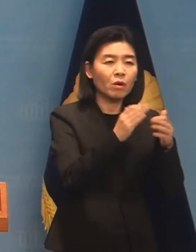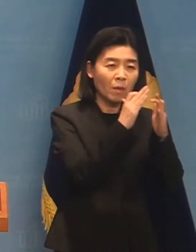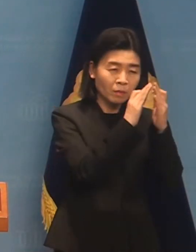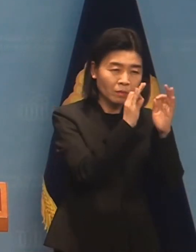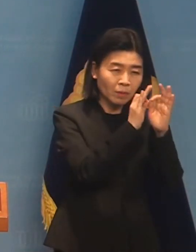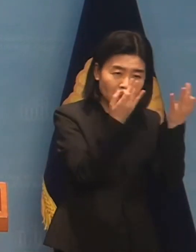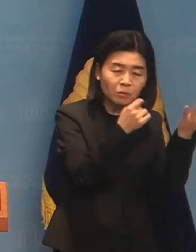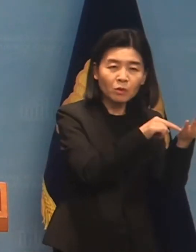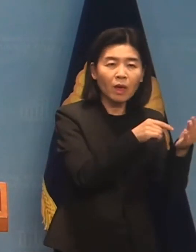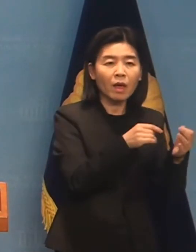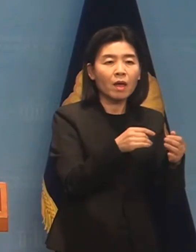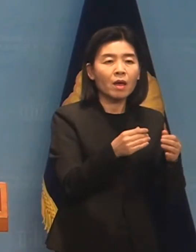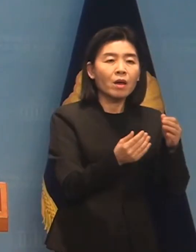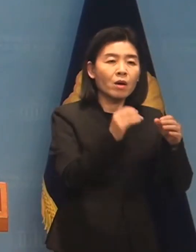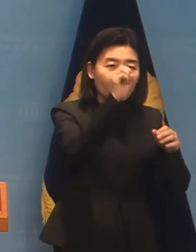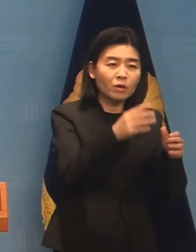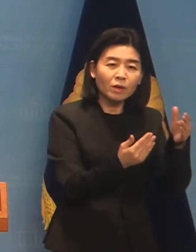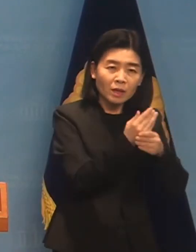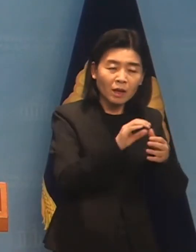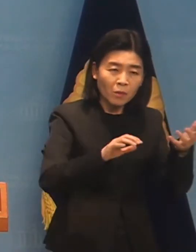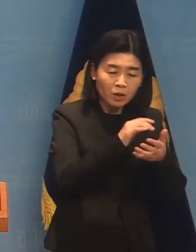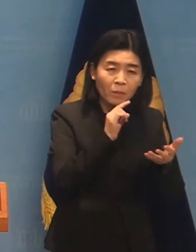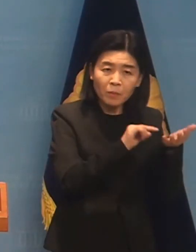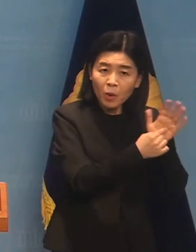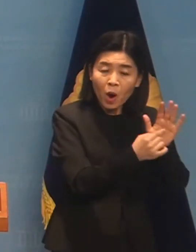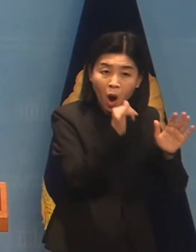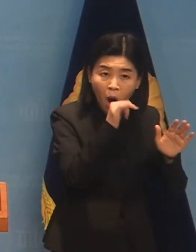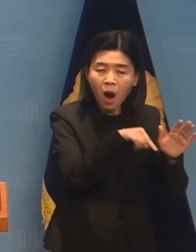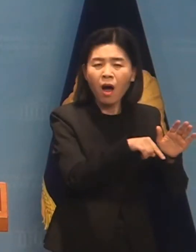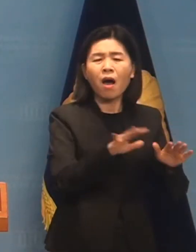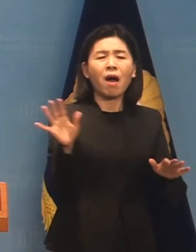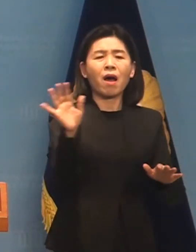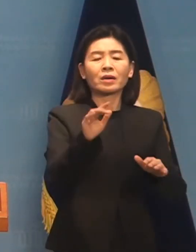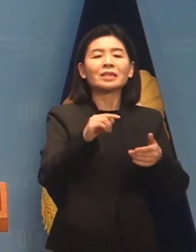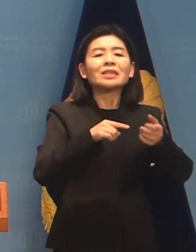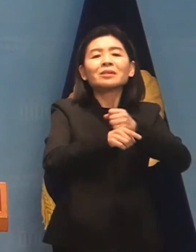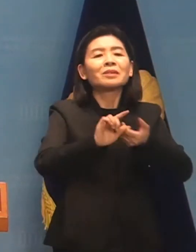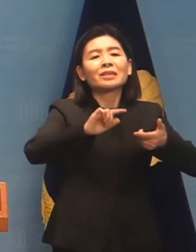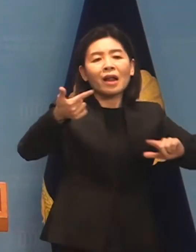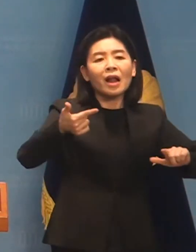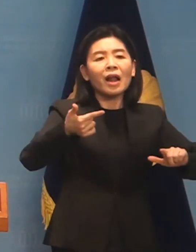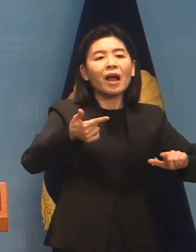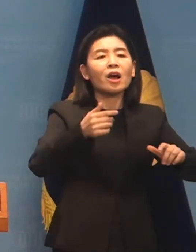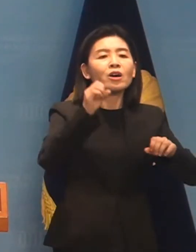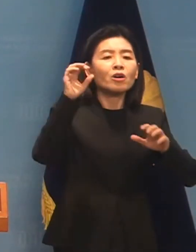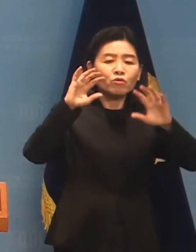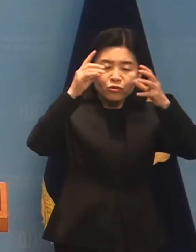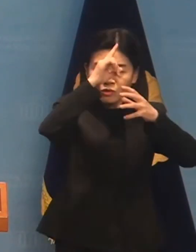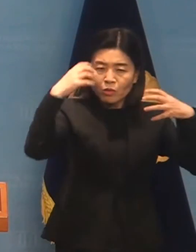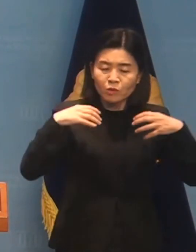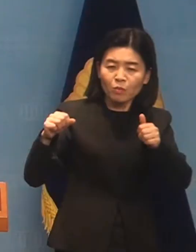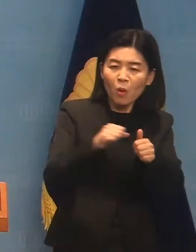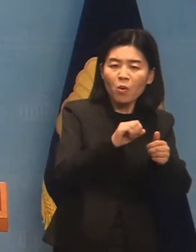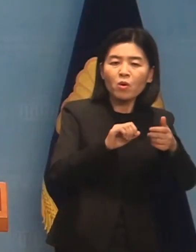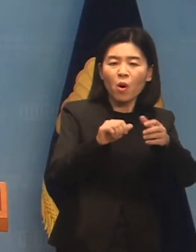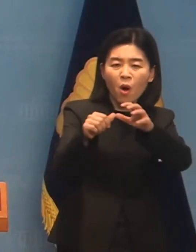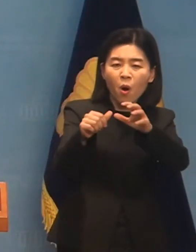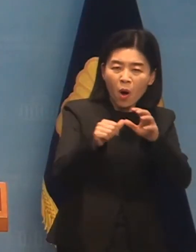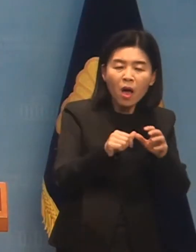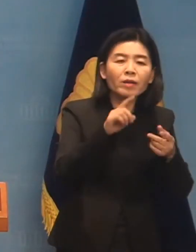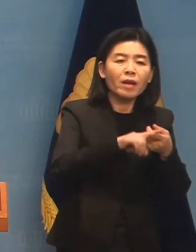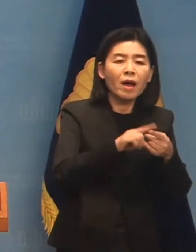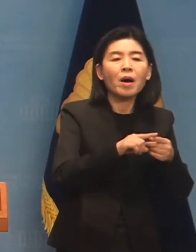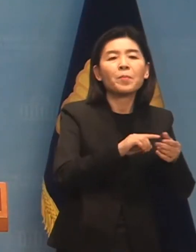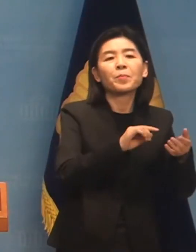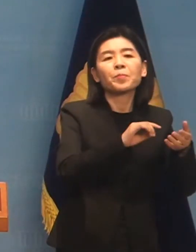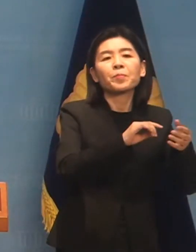주장했습니다. 그러나 이재명 후보의 강주 사태 표현은 국가폭력의 불법성을 전달하고자 인용한 것입니다. 한덕수 후보는 대통령 선거에서